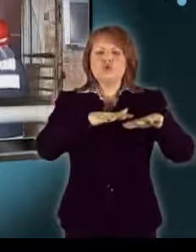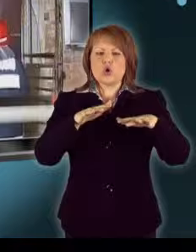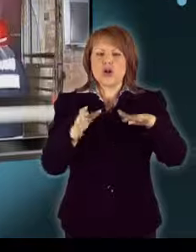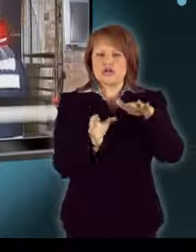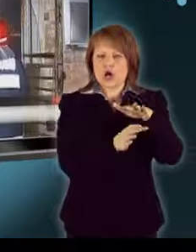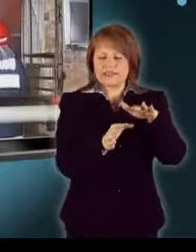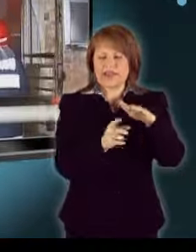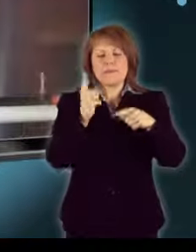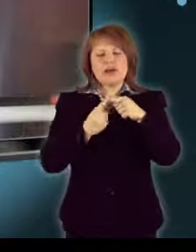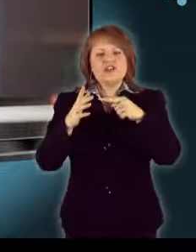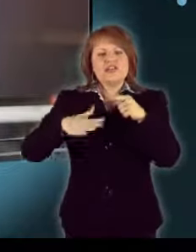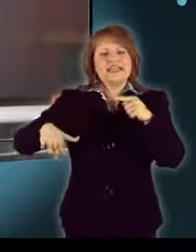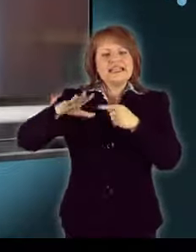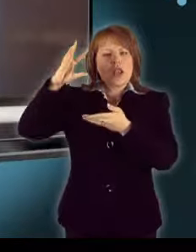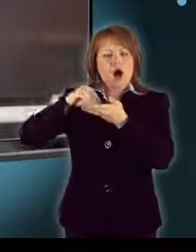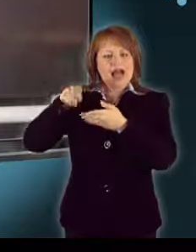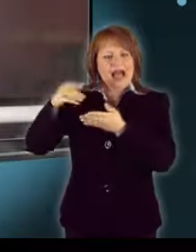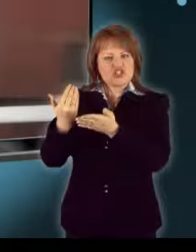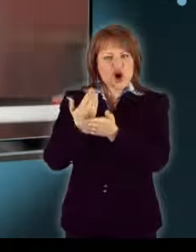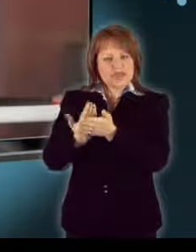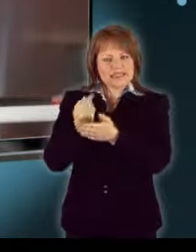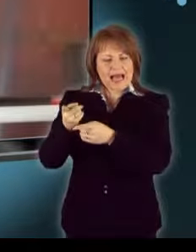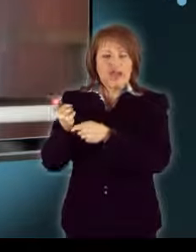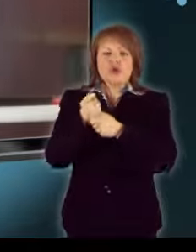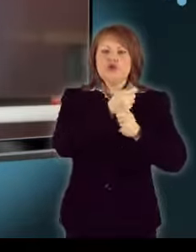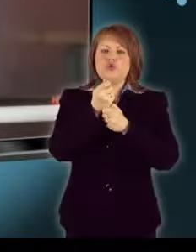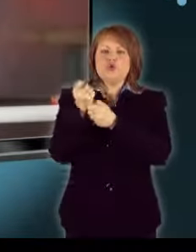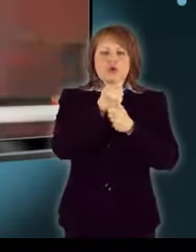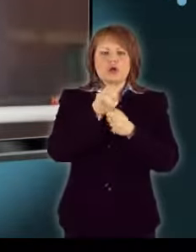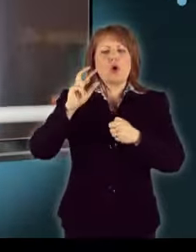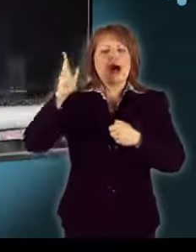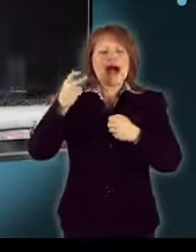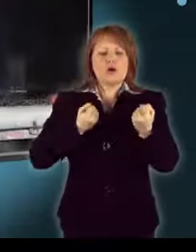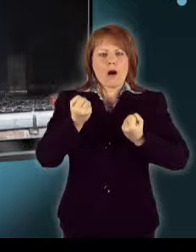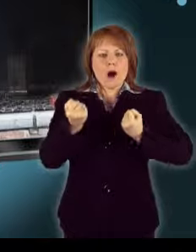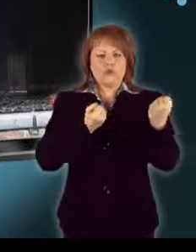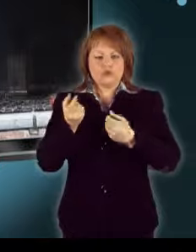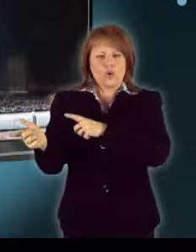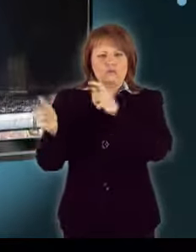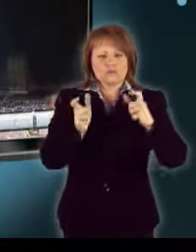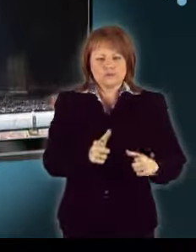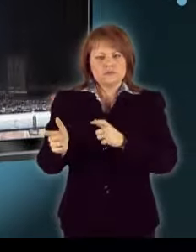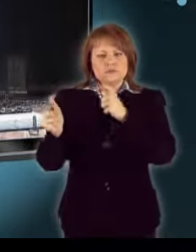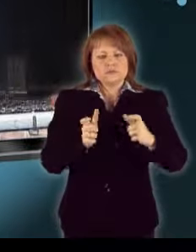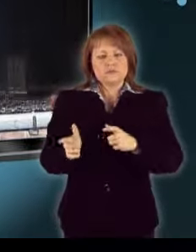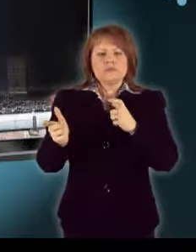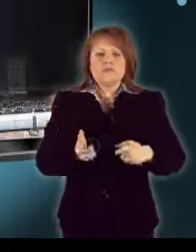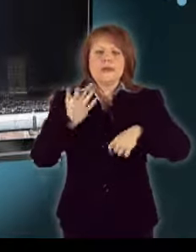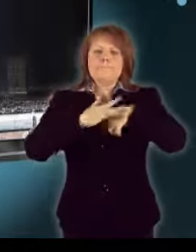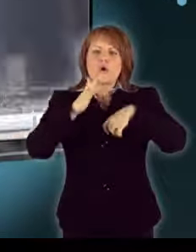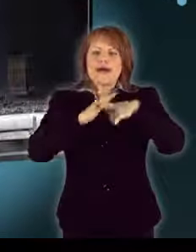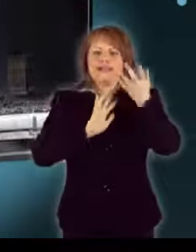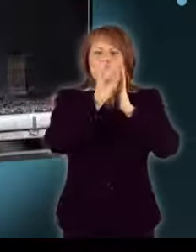pedig lakásnak használták. A tűzoltók három fecskendős autóval és egy vízszállítóval vonultak ki, és több vízsugárral